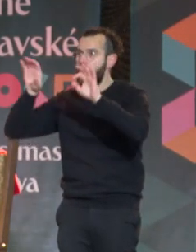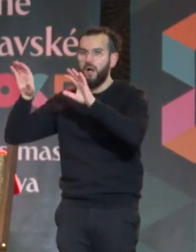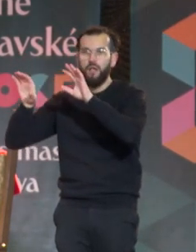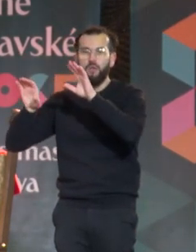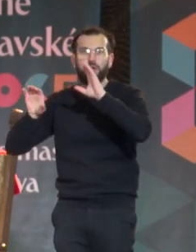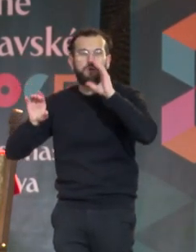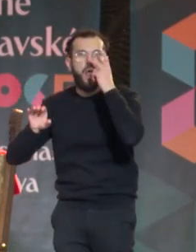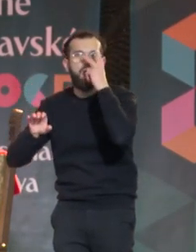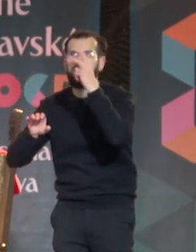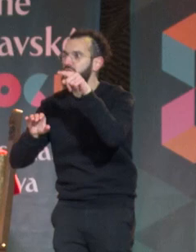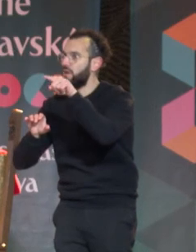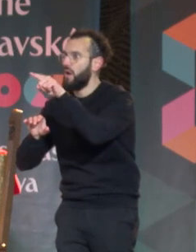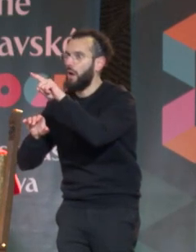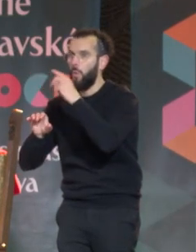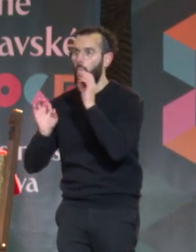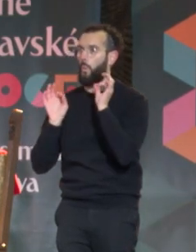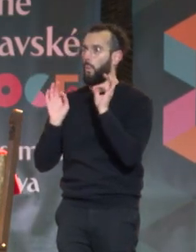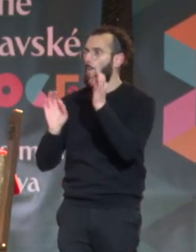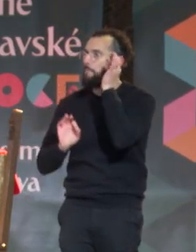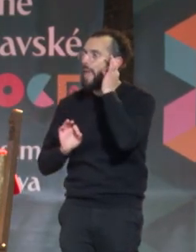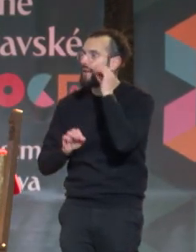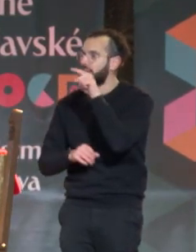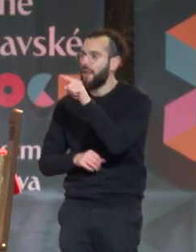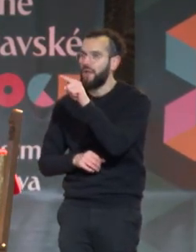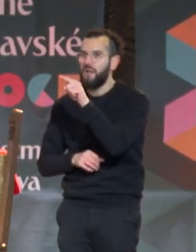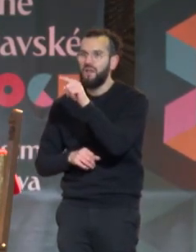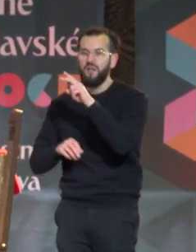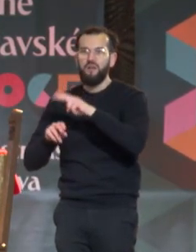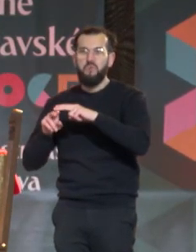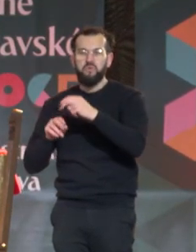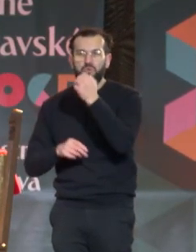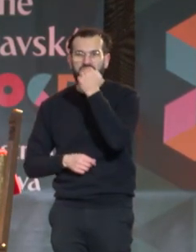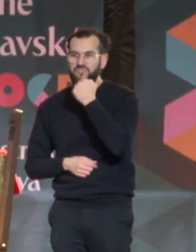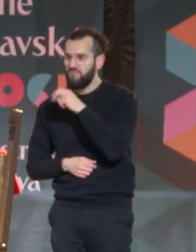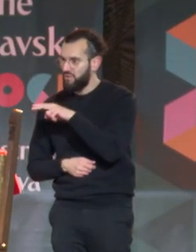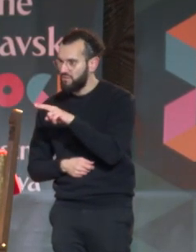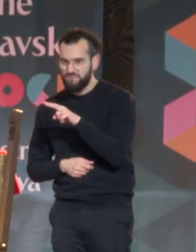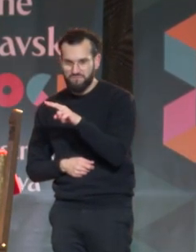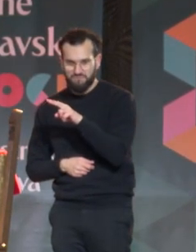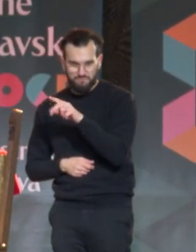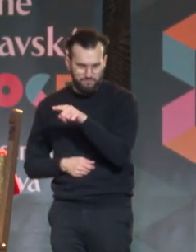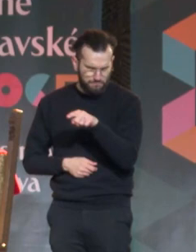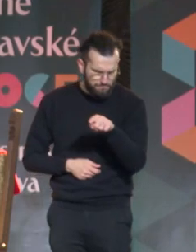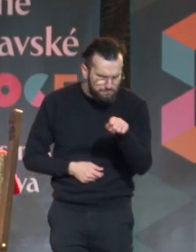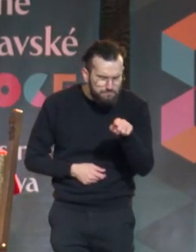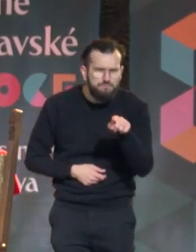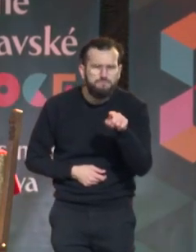to potom také trblietavé efekty. Lenže potom si všimnem, že sa pod domom dole niečo